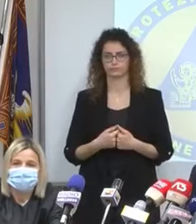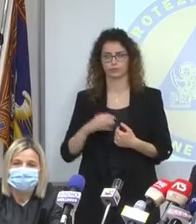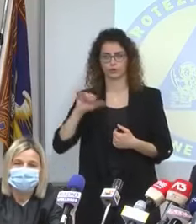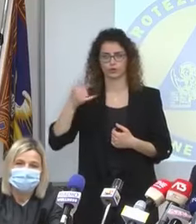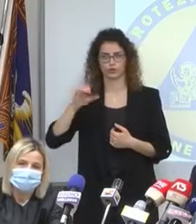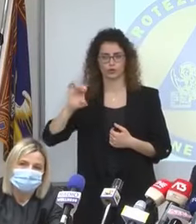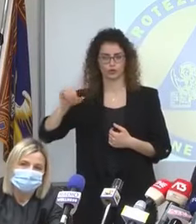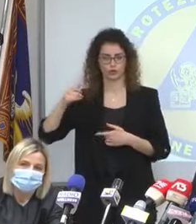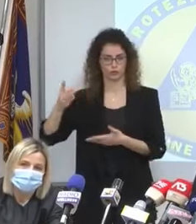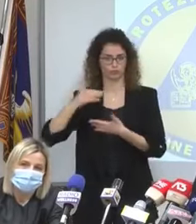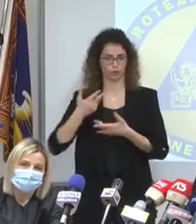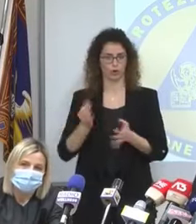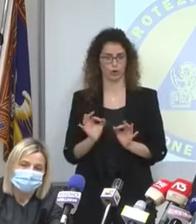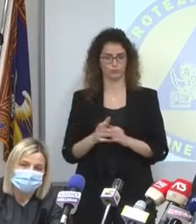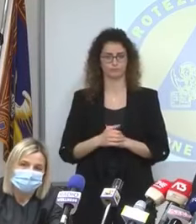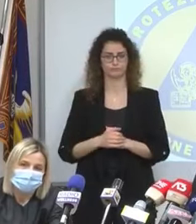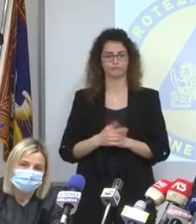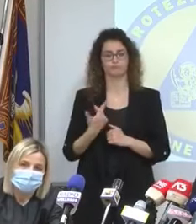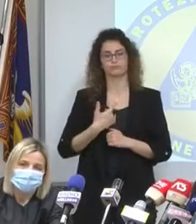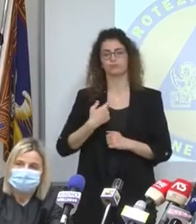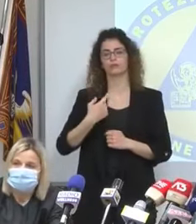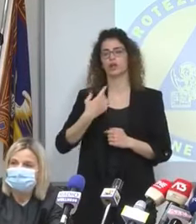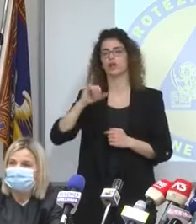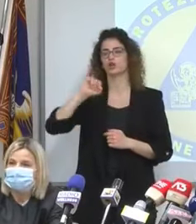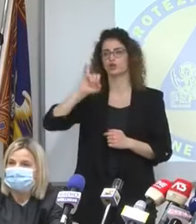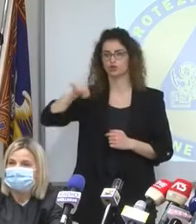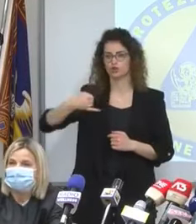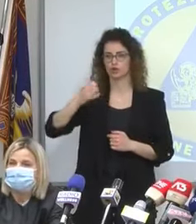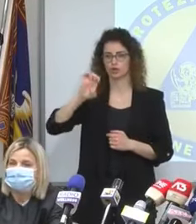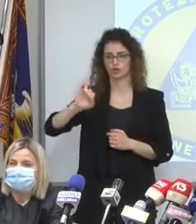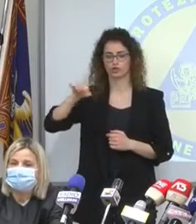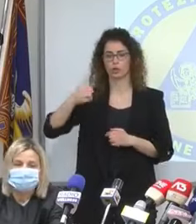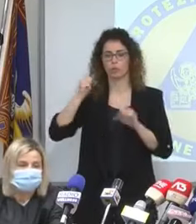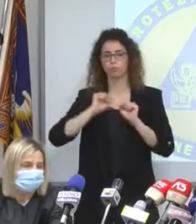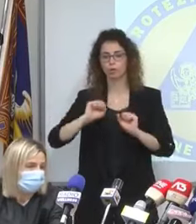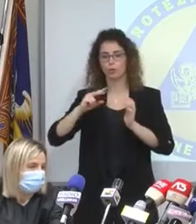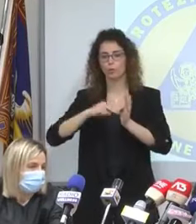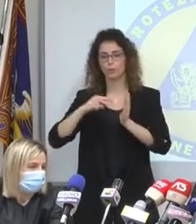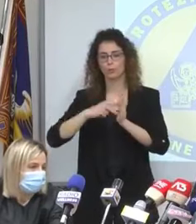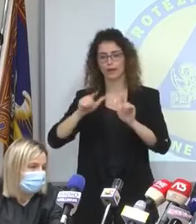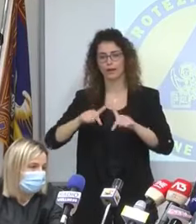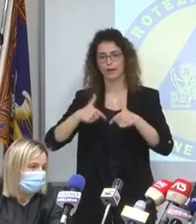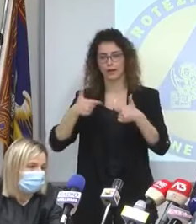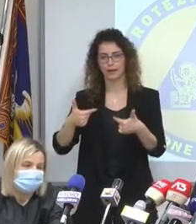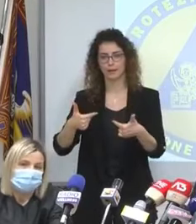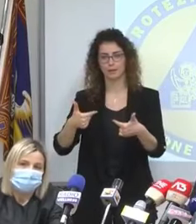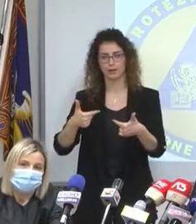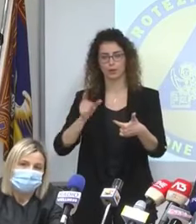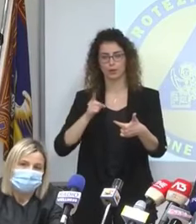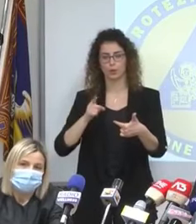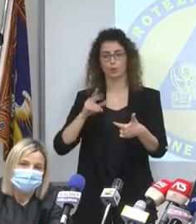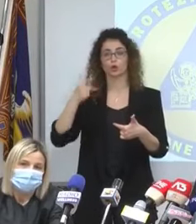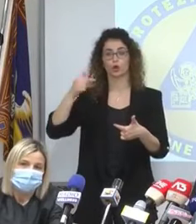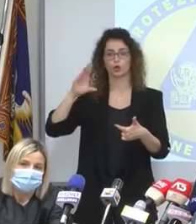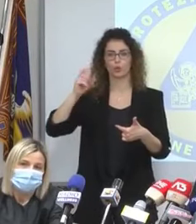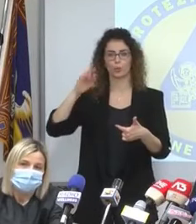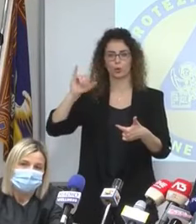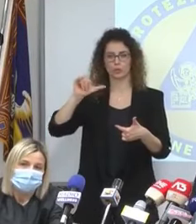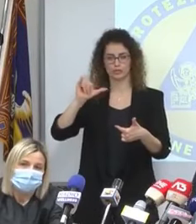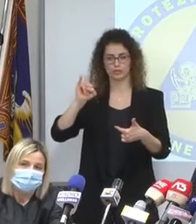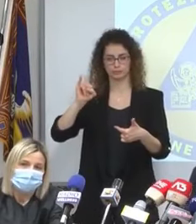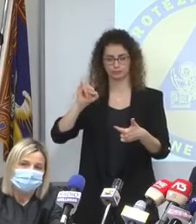appunto. Però quel che è giusto è giusto. EMA ha detto anche Johnson & Johnson potrebbe avere dei problemi di trombosi,